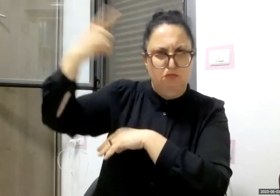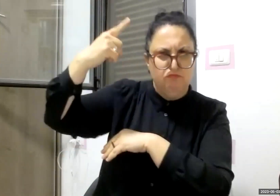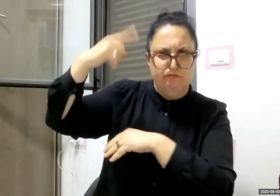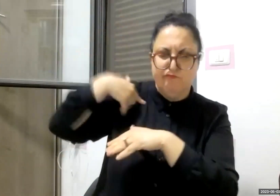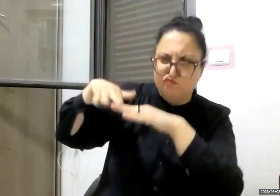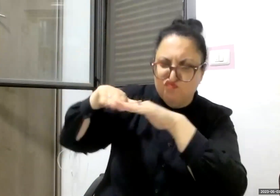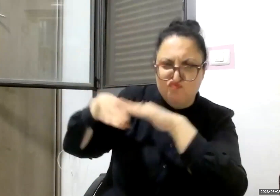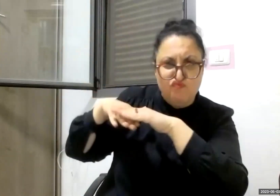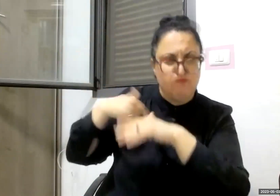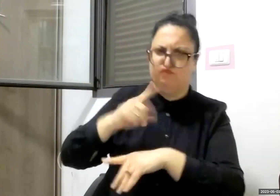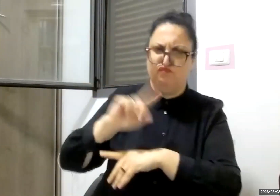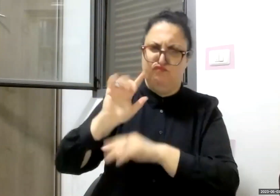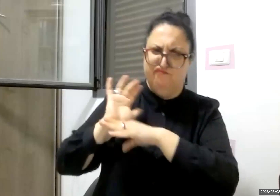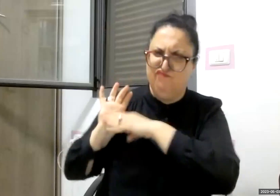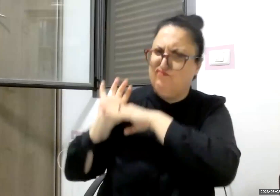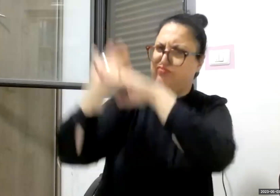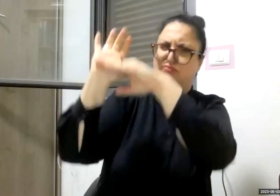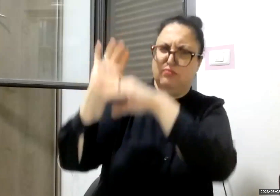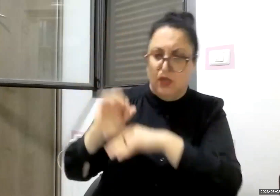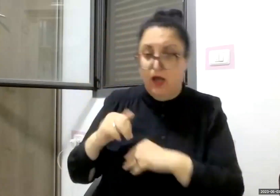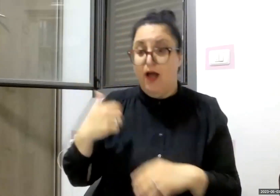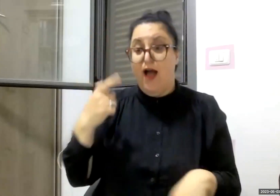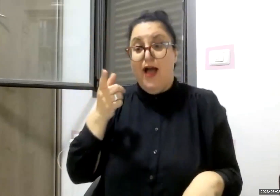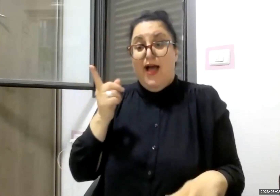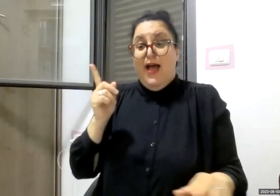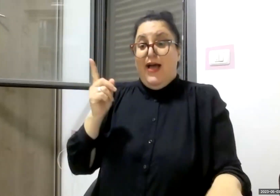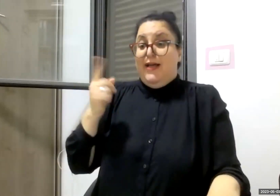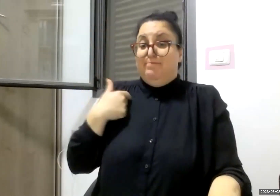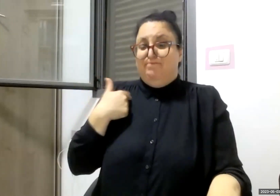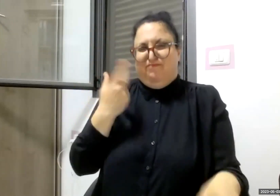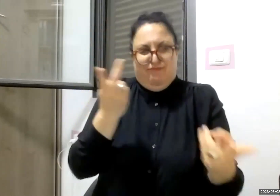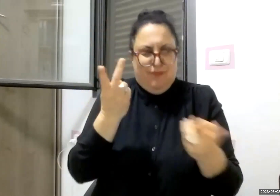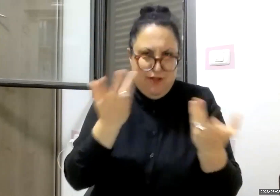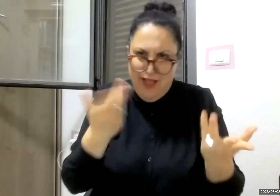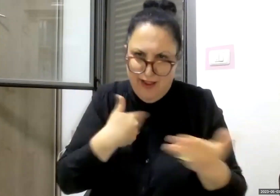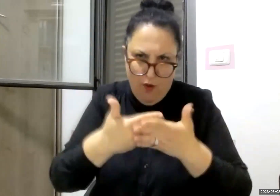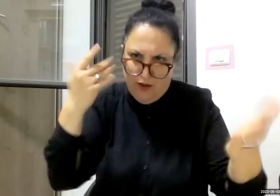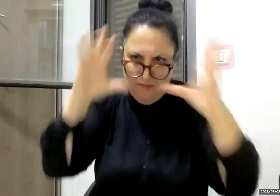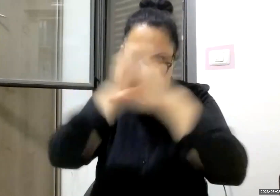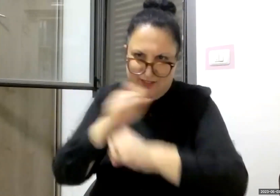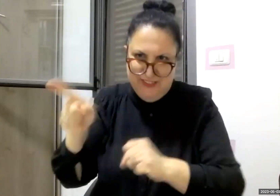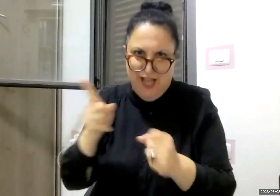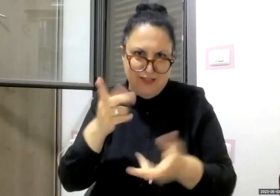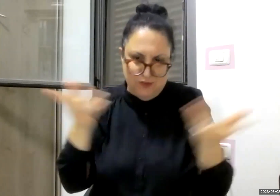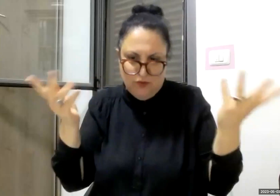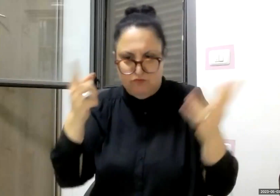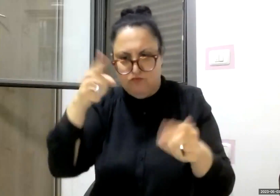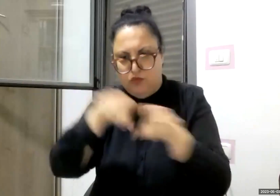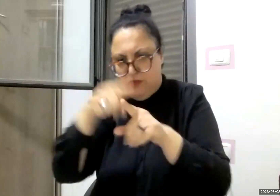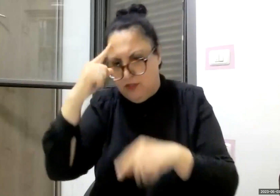הכוחניות הרפואית הזו ניסה להחפיף אותי, ואני התנגדתי אליה. כמובן שאני כל כך